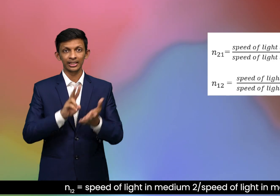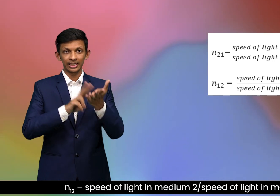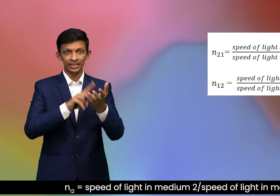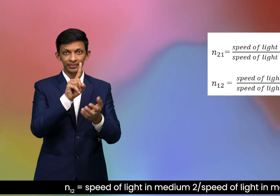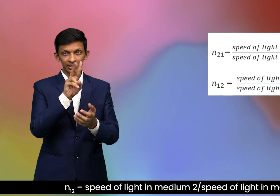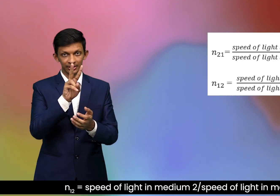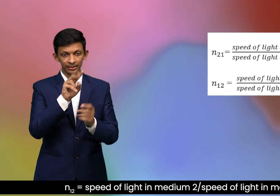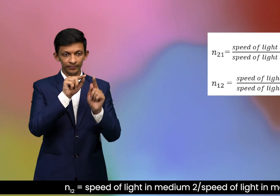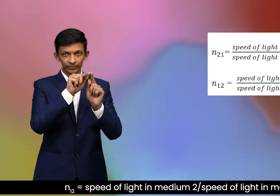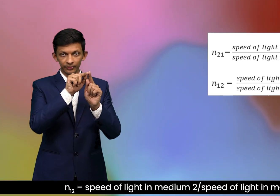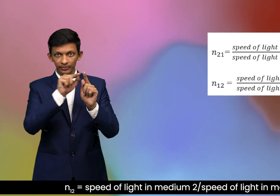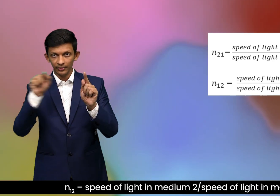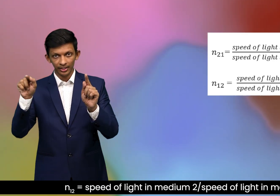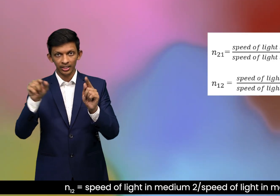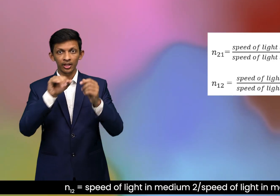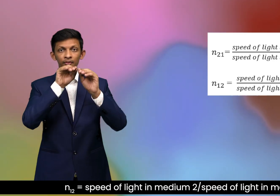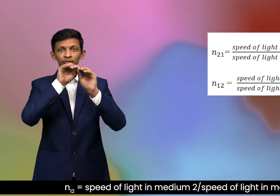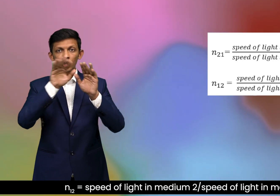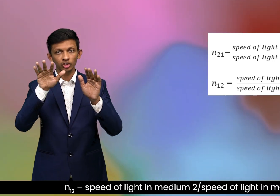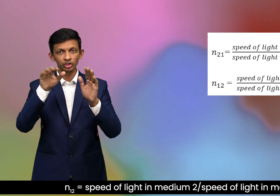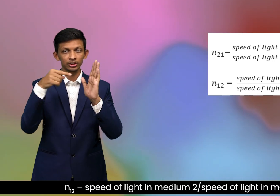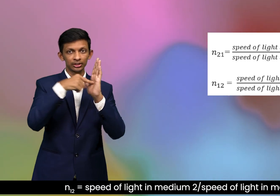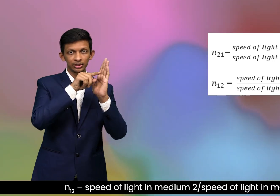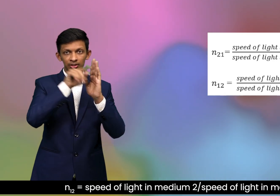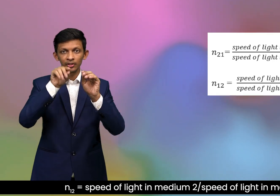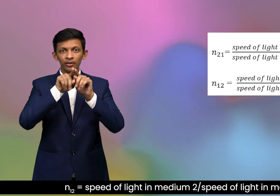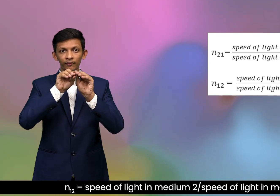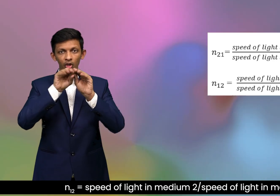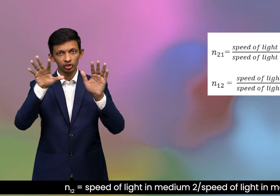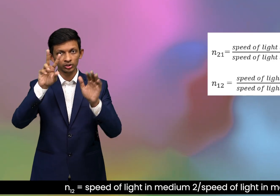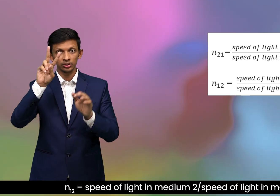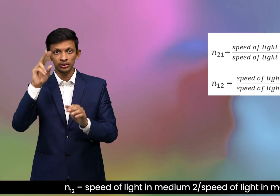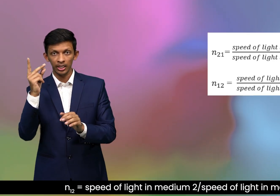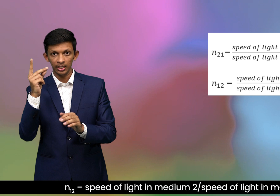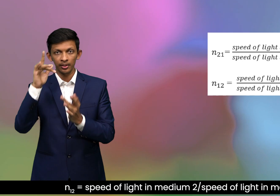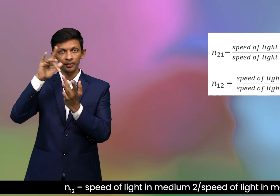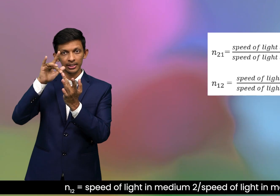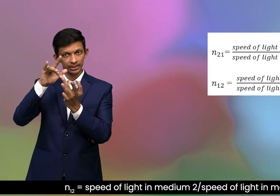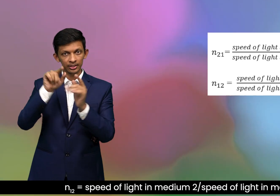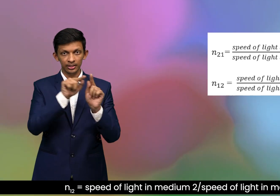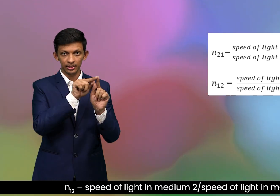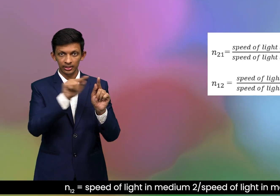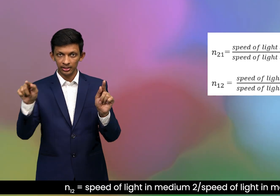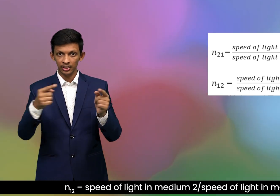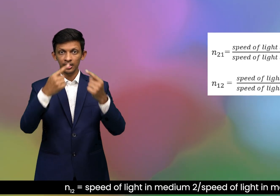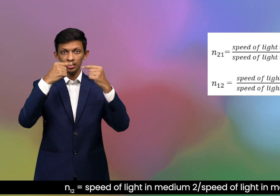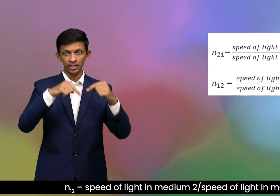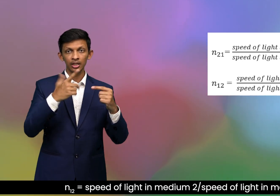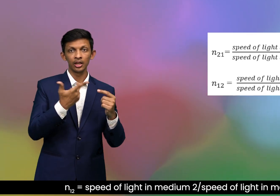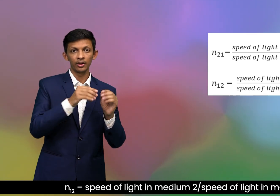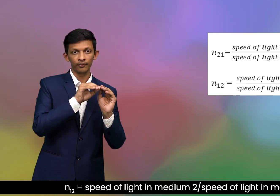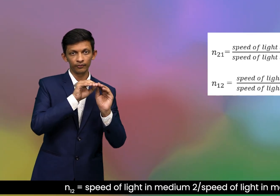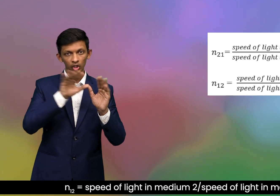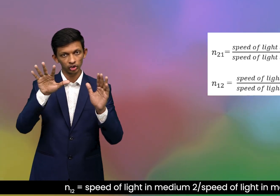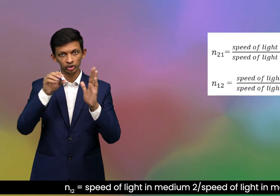N 12 is equal to speed of light in medium 2 divided by speed of light in medium 1 is equal to